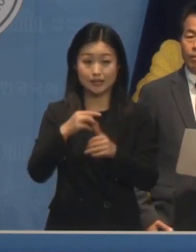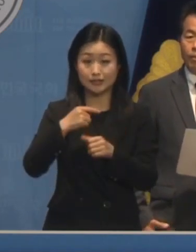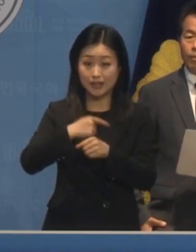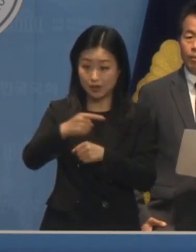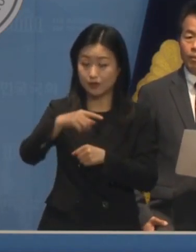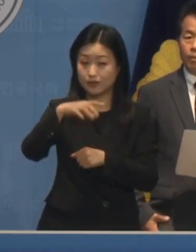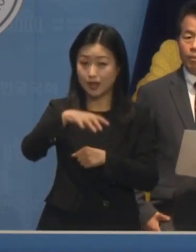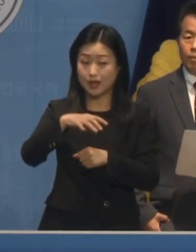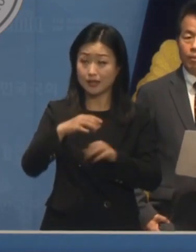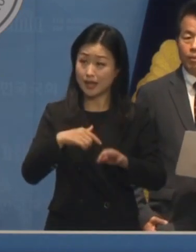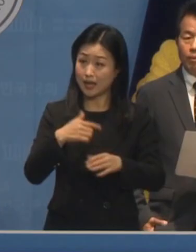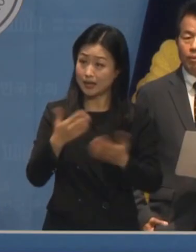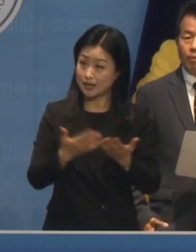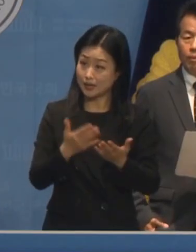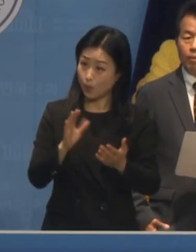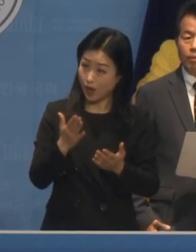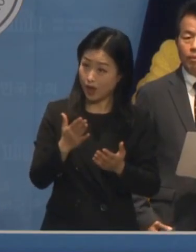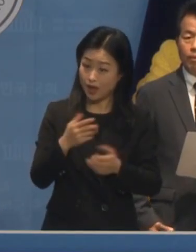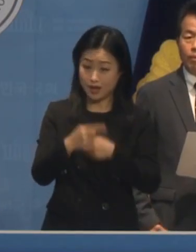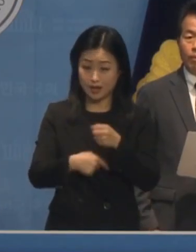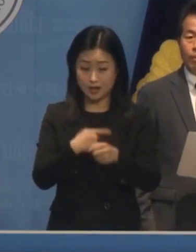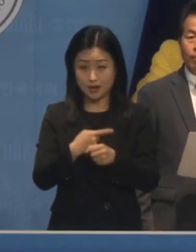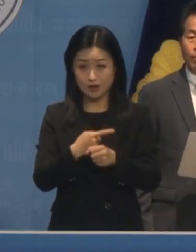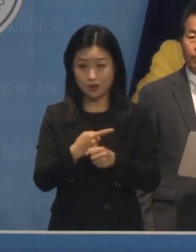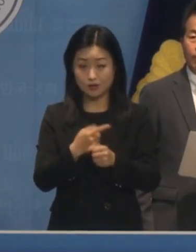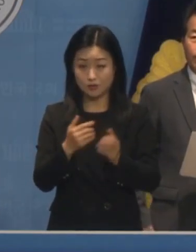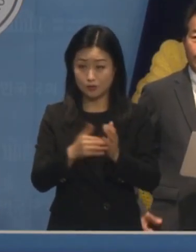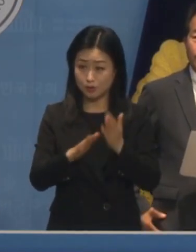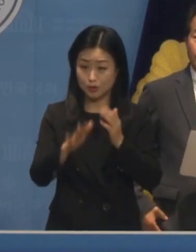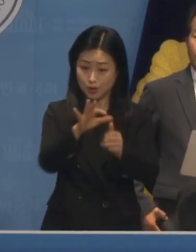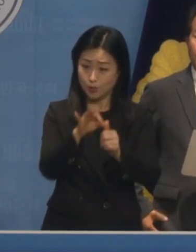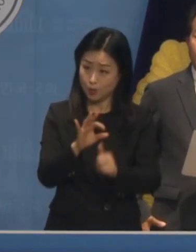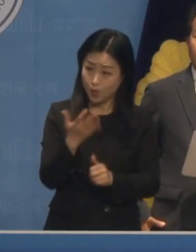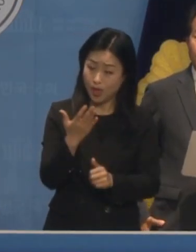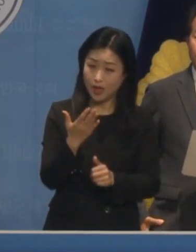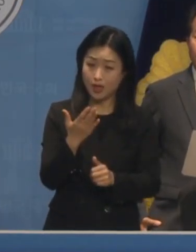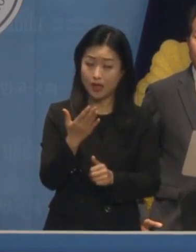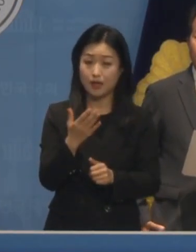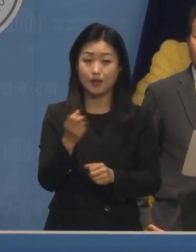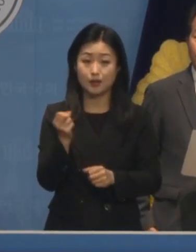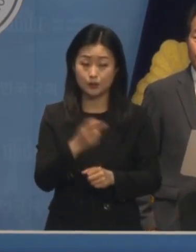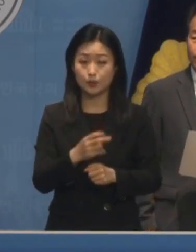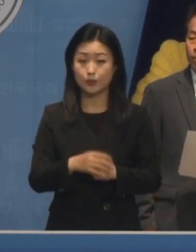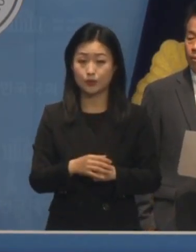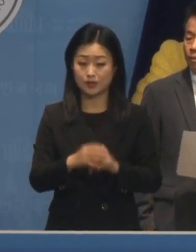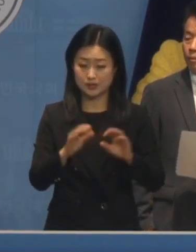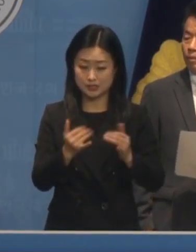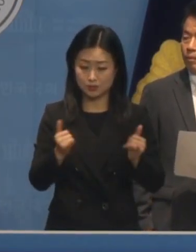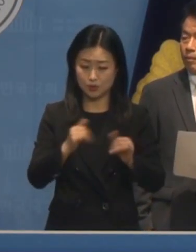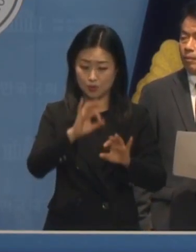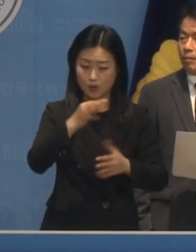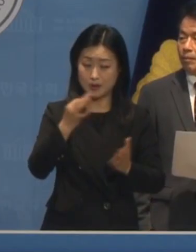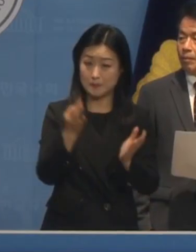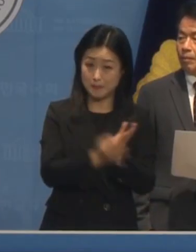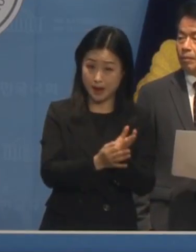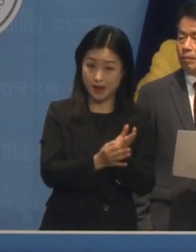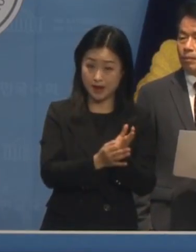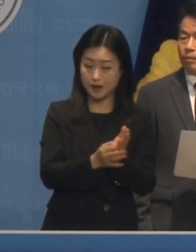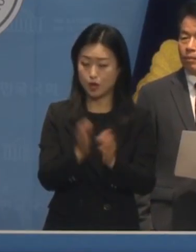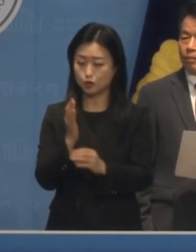공항에서 일할 수 있을지 매년 고용불안에 떨고 용형 업체의 중간 착지와 비인간적 대우에 시달리던 비정규직